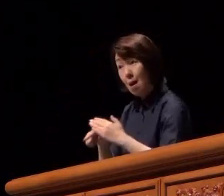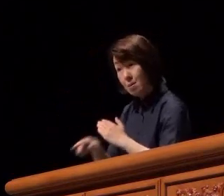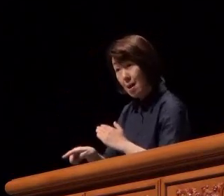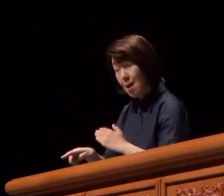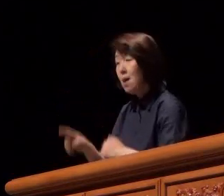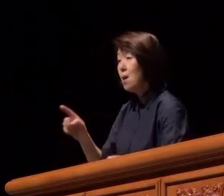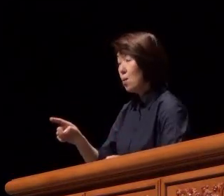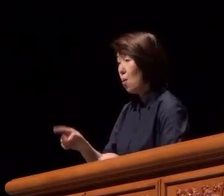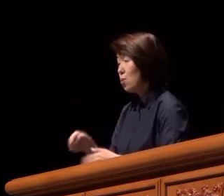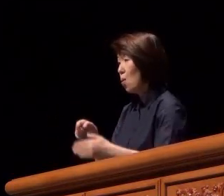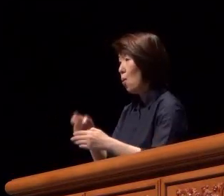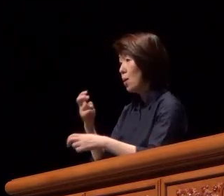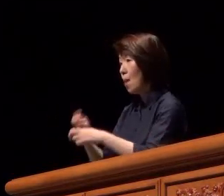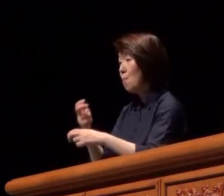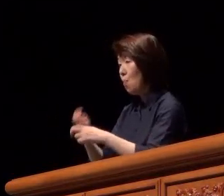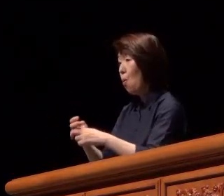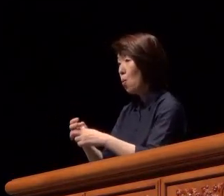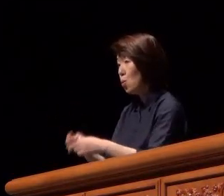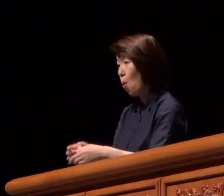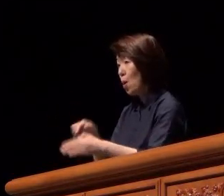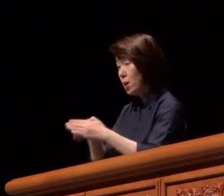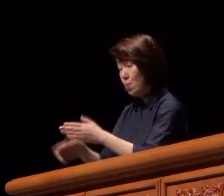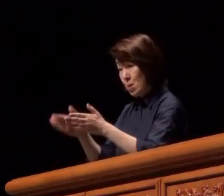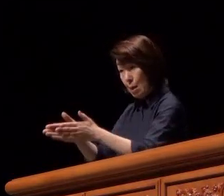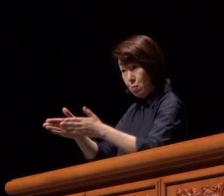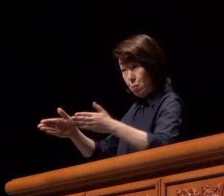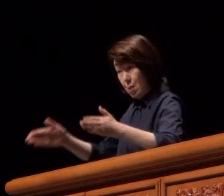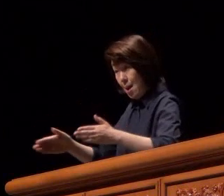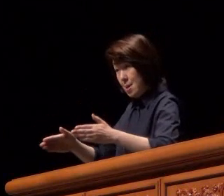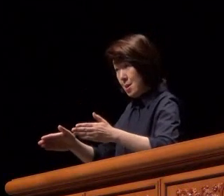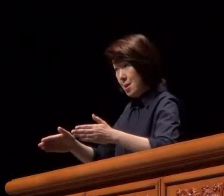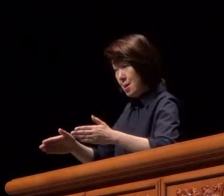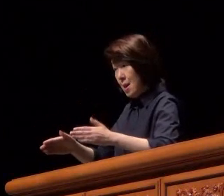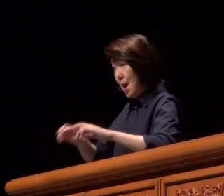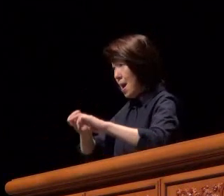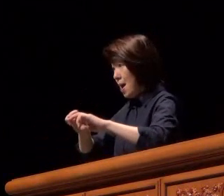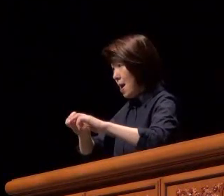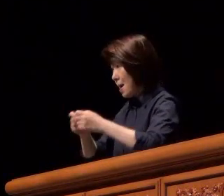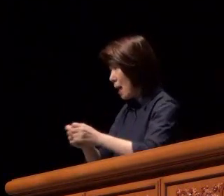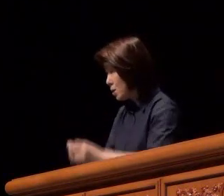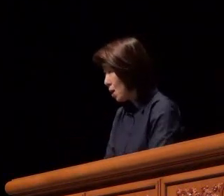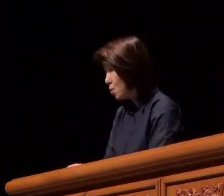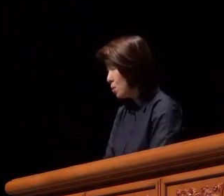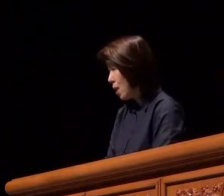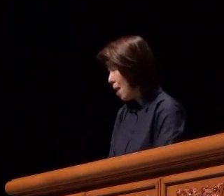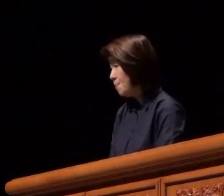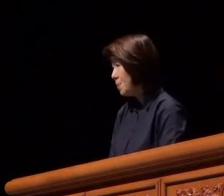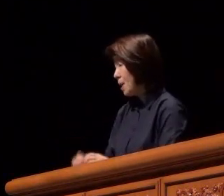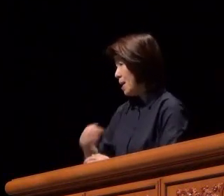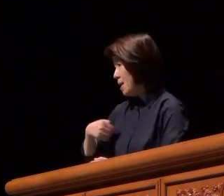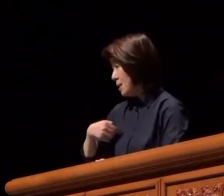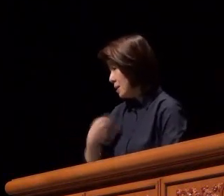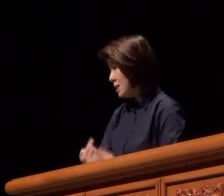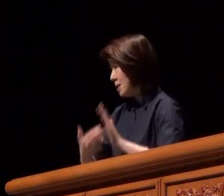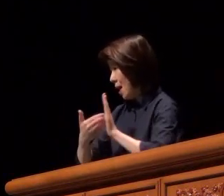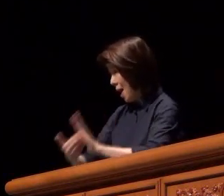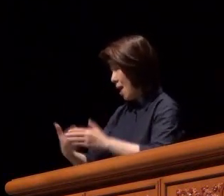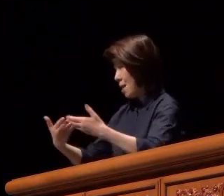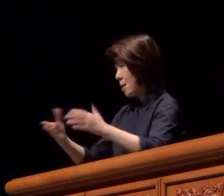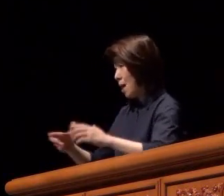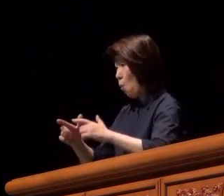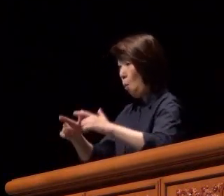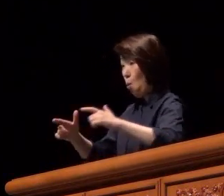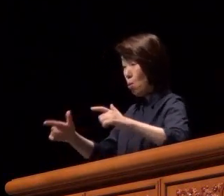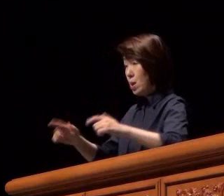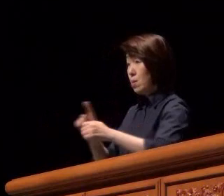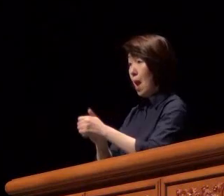その解釈拡大解釈で自衛隊をどんどん大きくしてきて、来年度